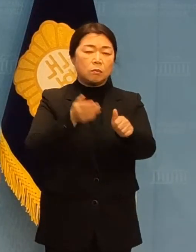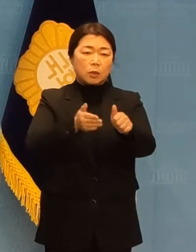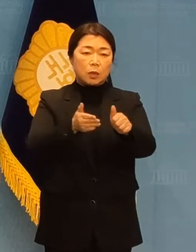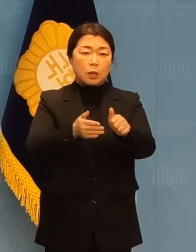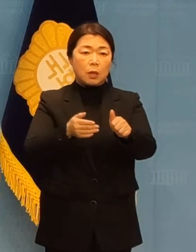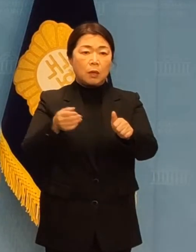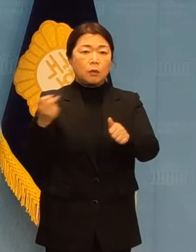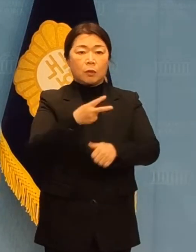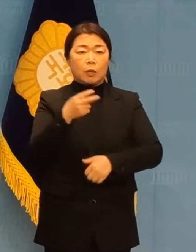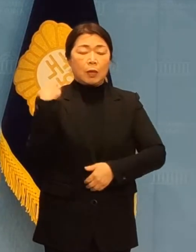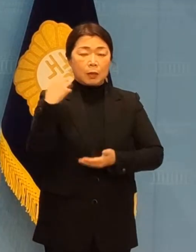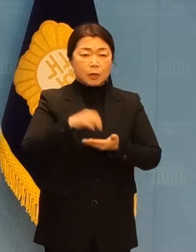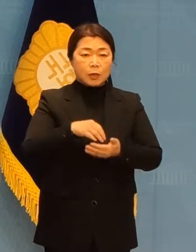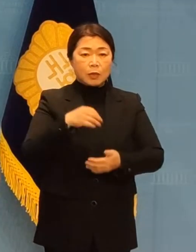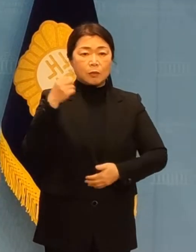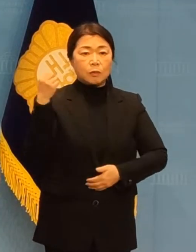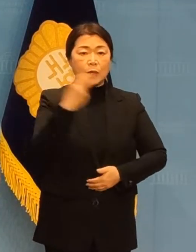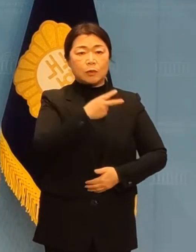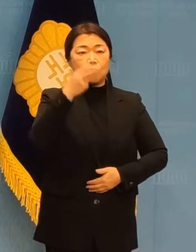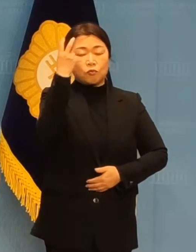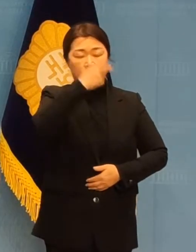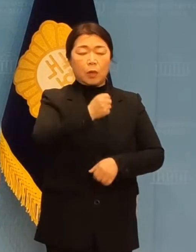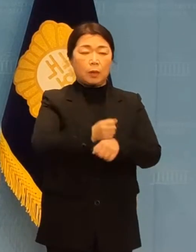다시 착수해야 될 것입니다.